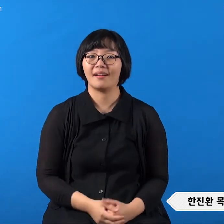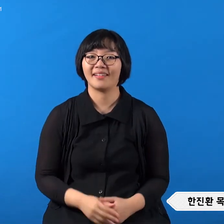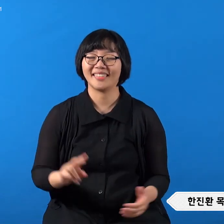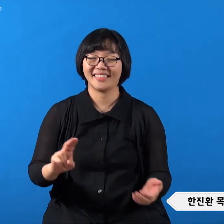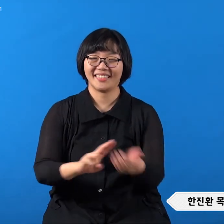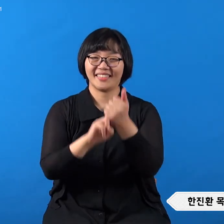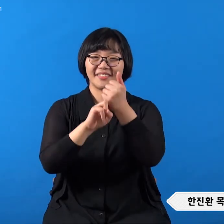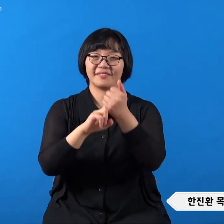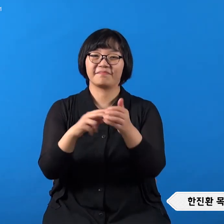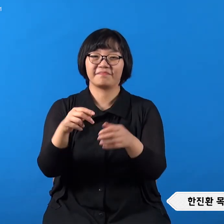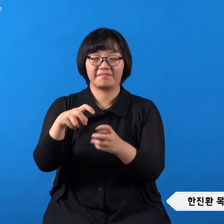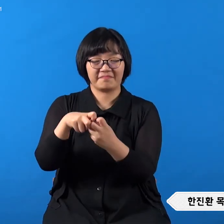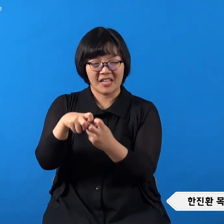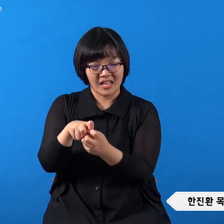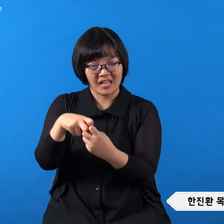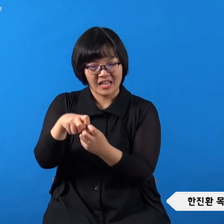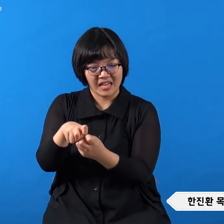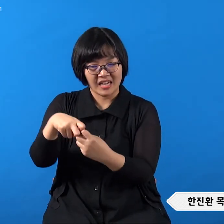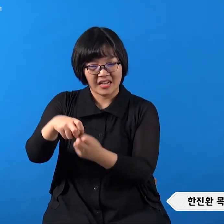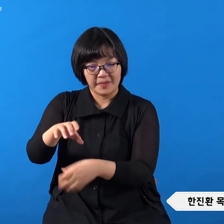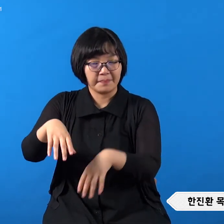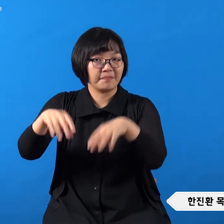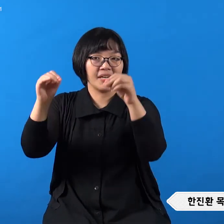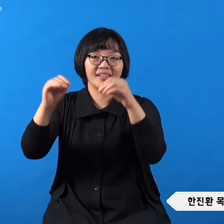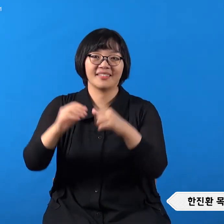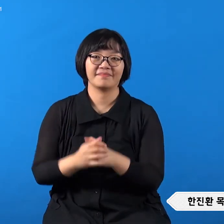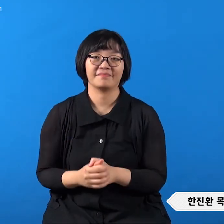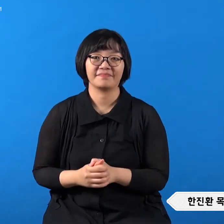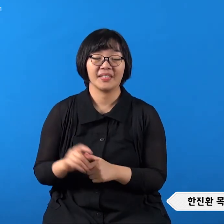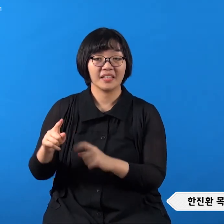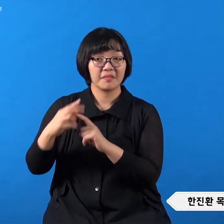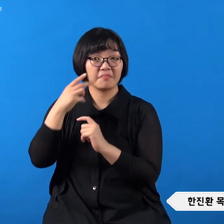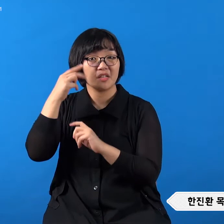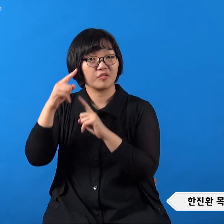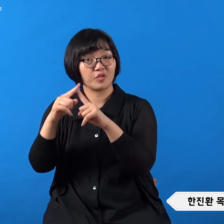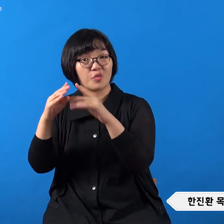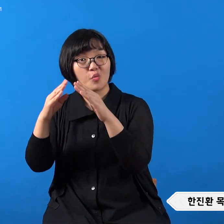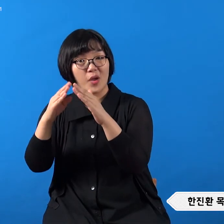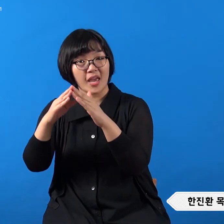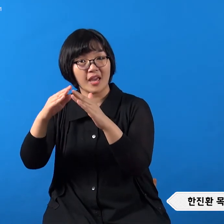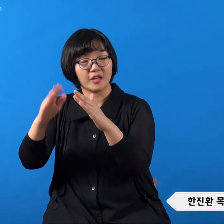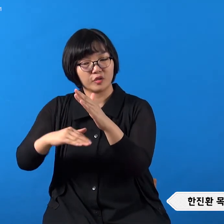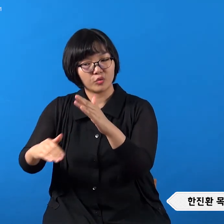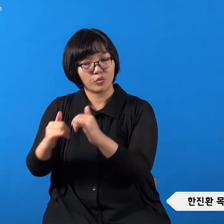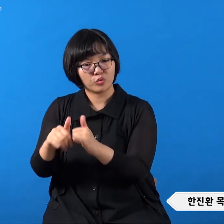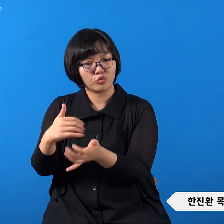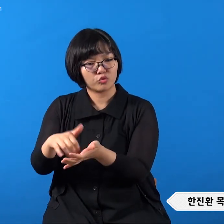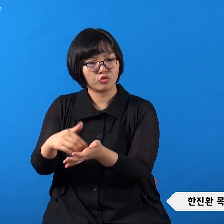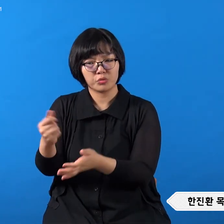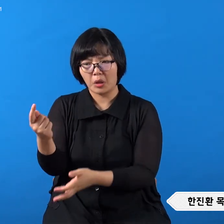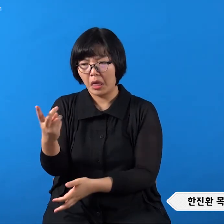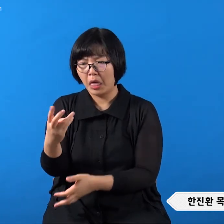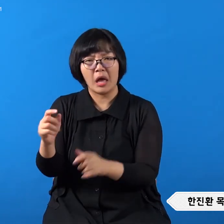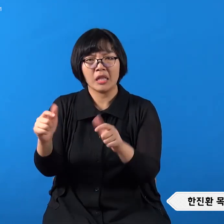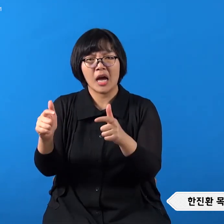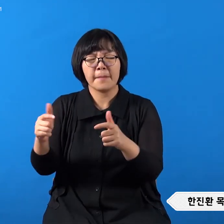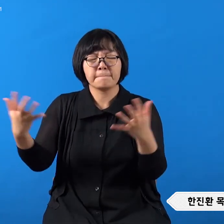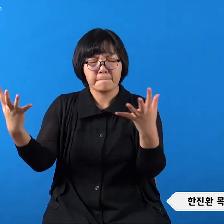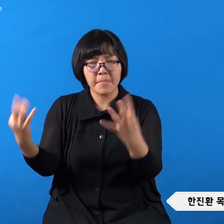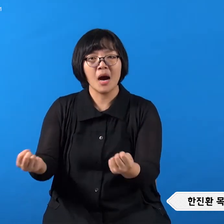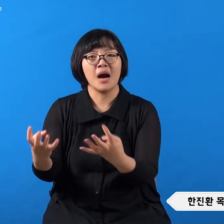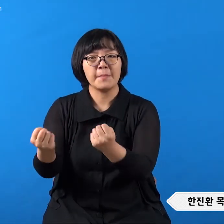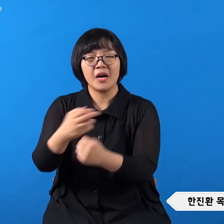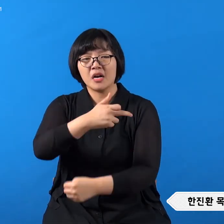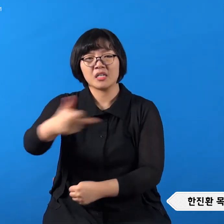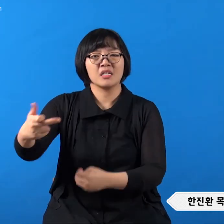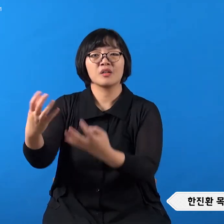기적이 일어났습니다. 그 레이크우드 교회는 유명한 교회지요. 수만 명 모이는 교회인데 그 교인들이 전부